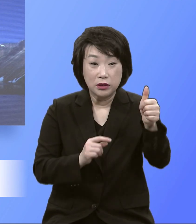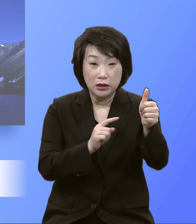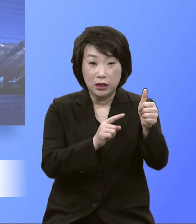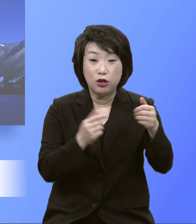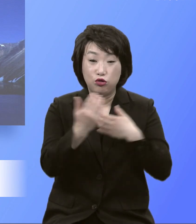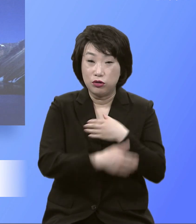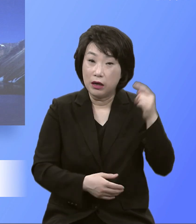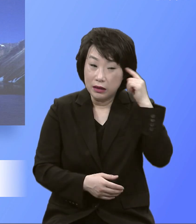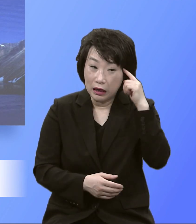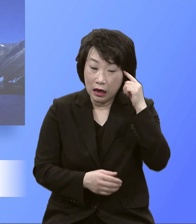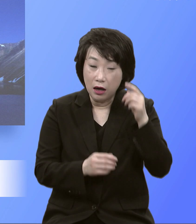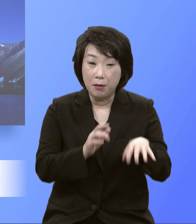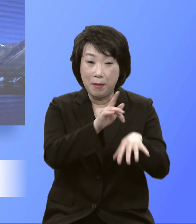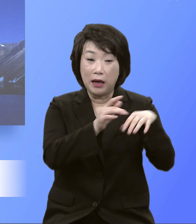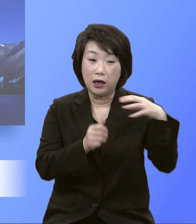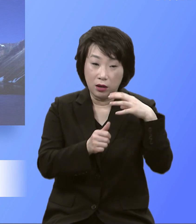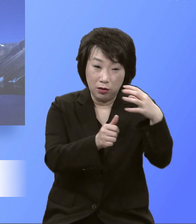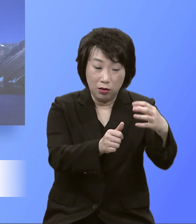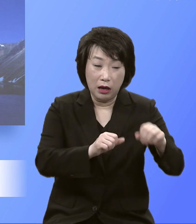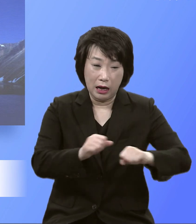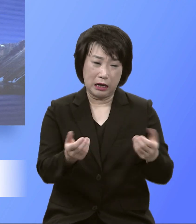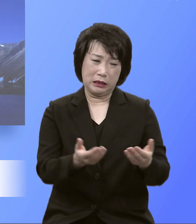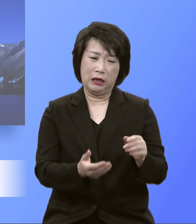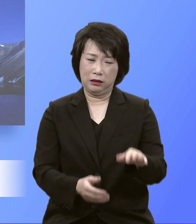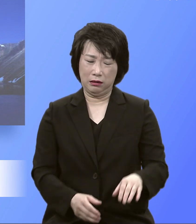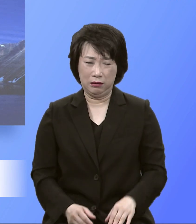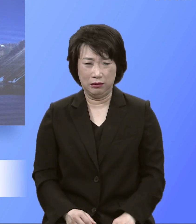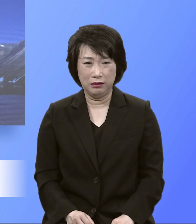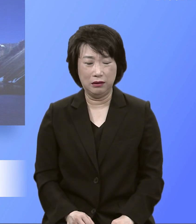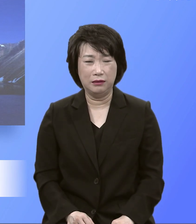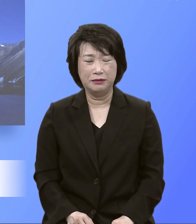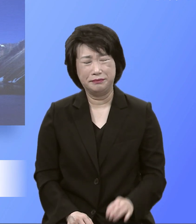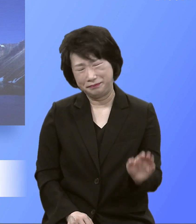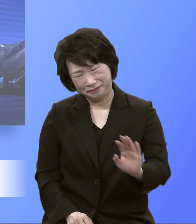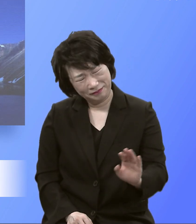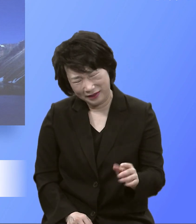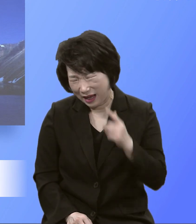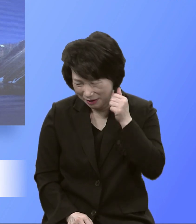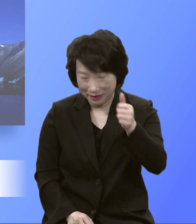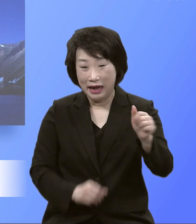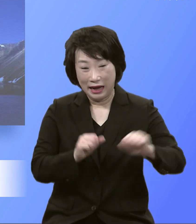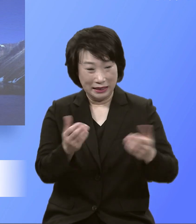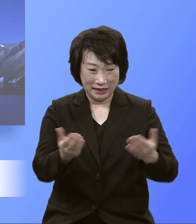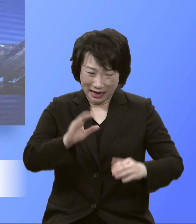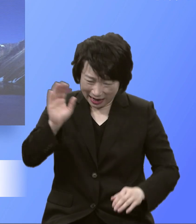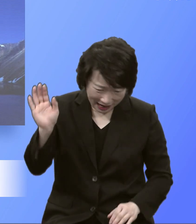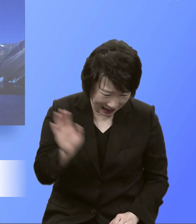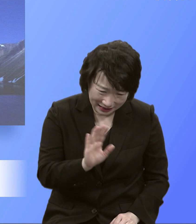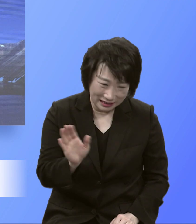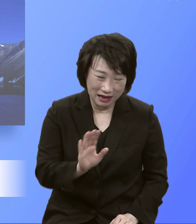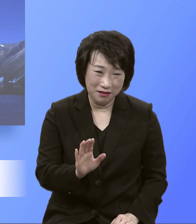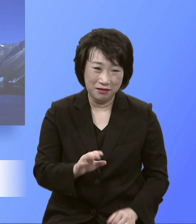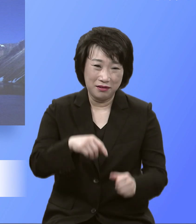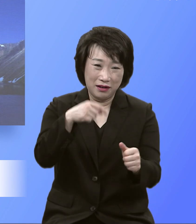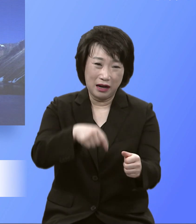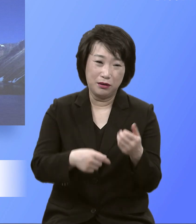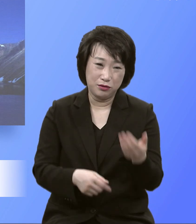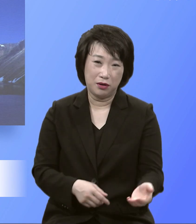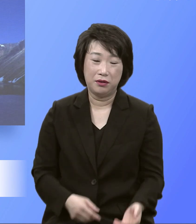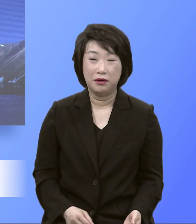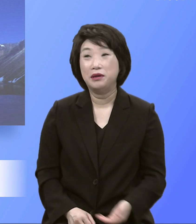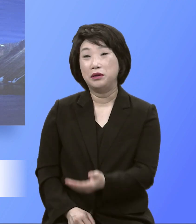생각을 마귀가 이용해서 하는 것이지 절대 아버지가 하는 게 아니야.